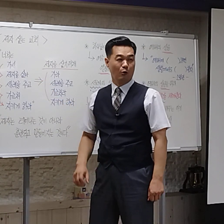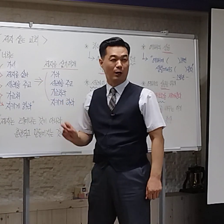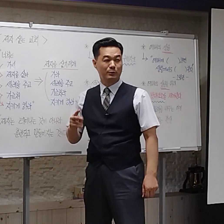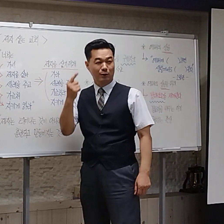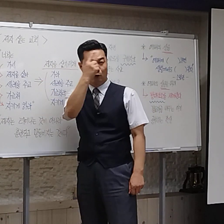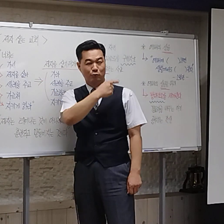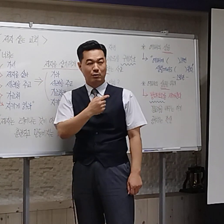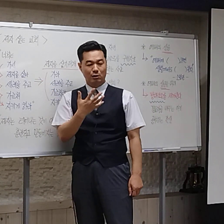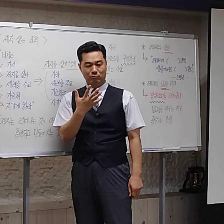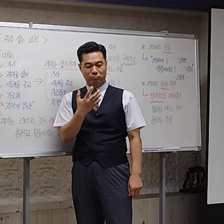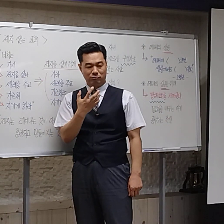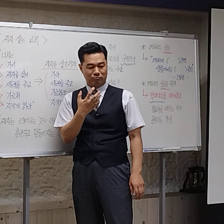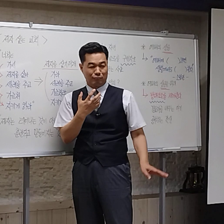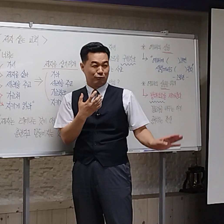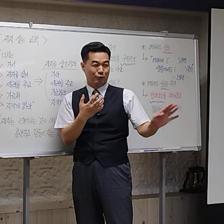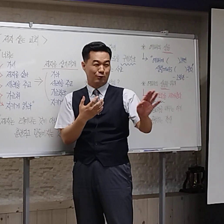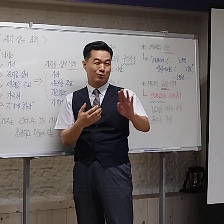오 갑자기 얼굴이 굳어졌어.